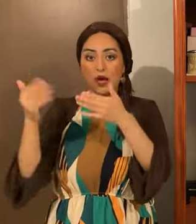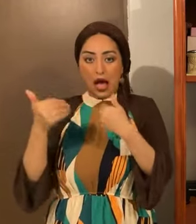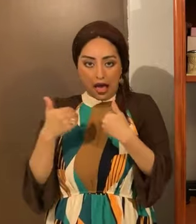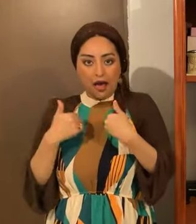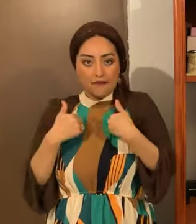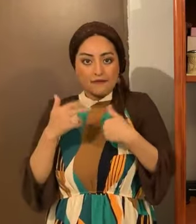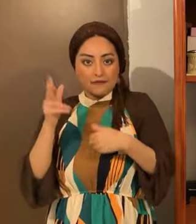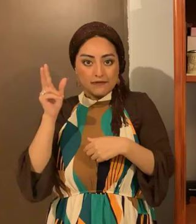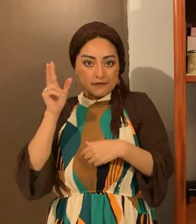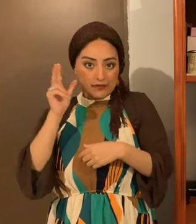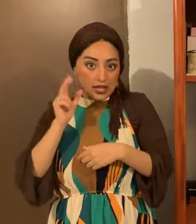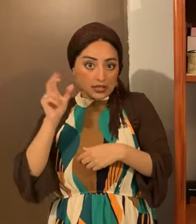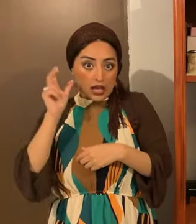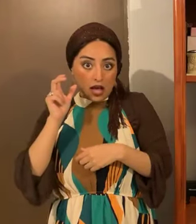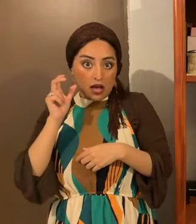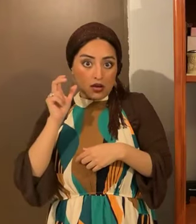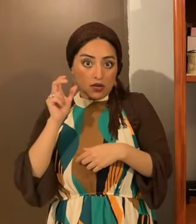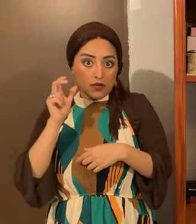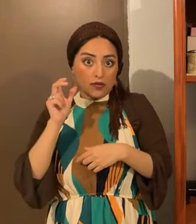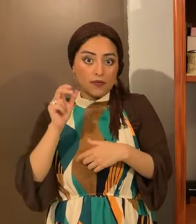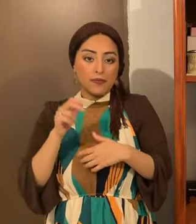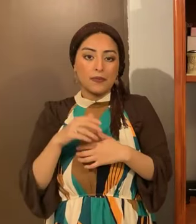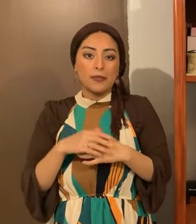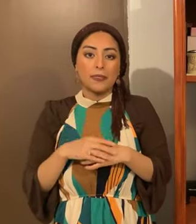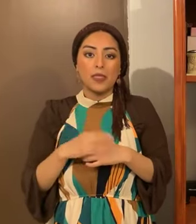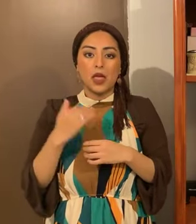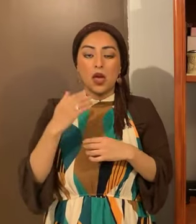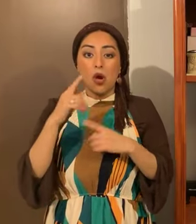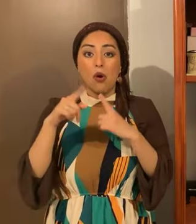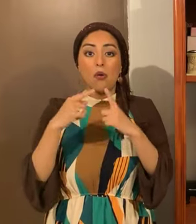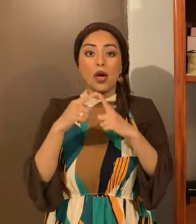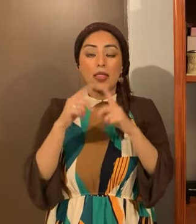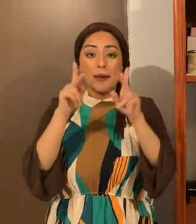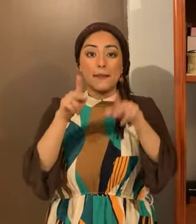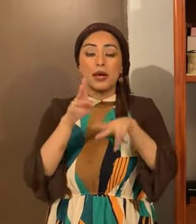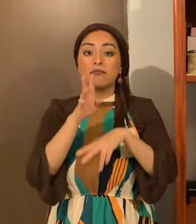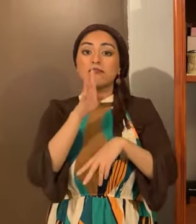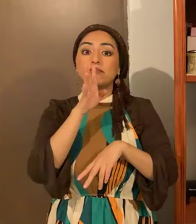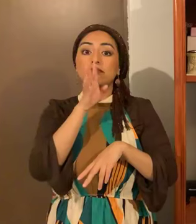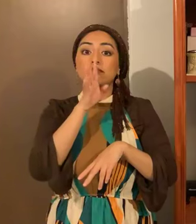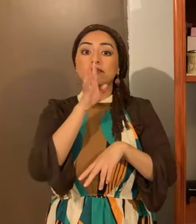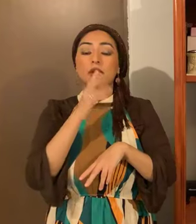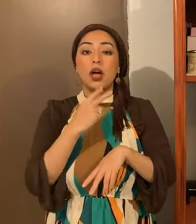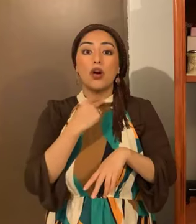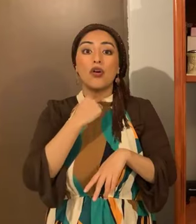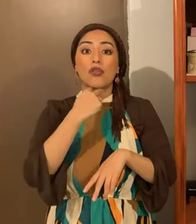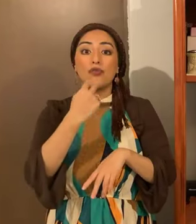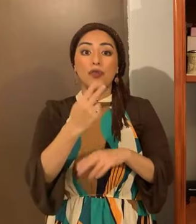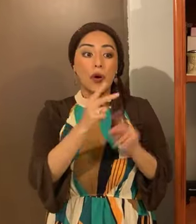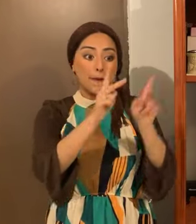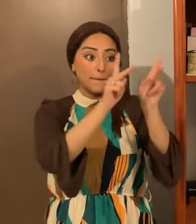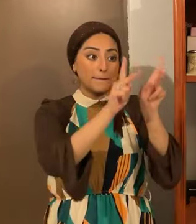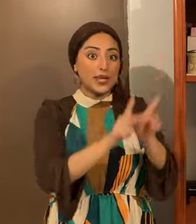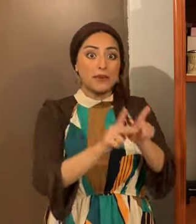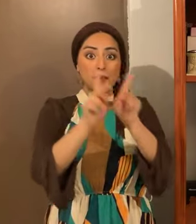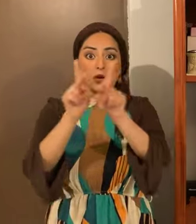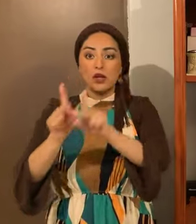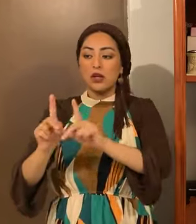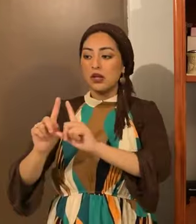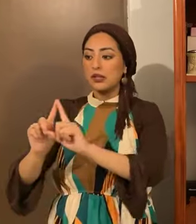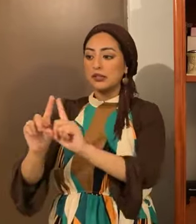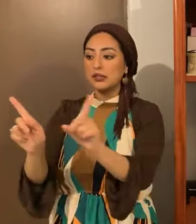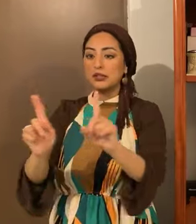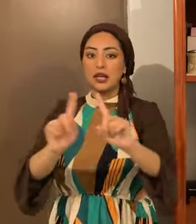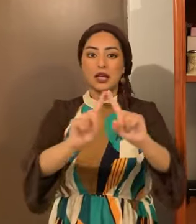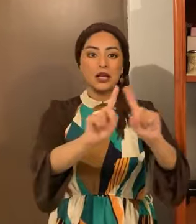ejemplo. Tenemos la bendición de distinguir quién nos está hablando, o si nos habla un niño, o una persona más